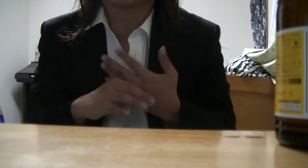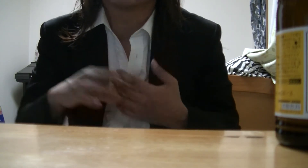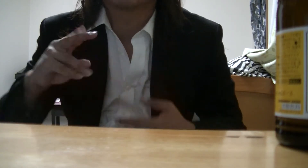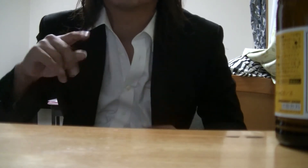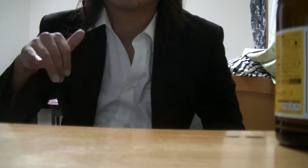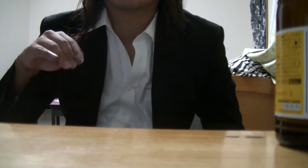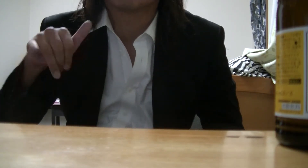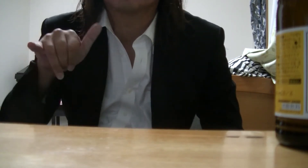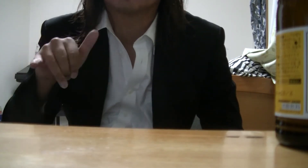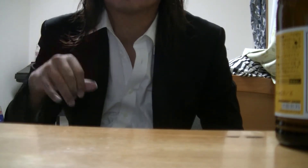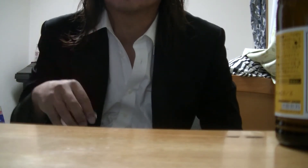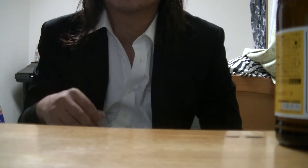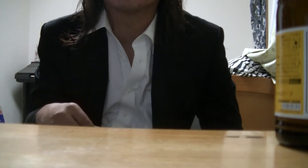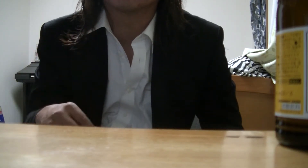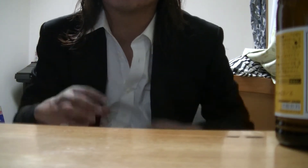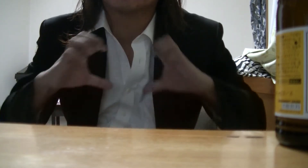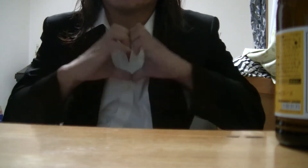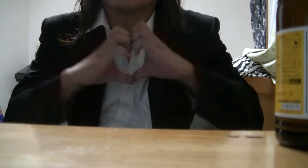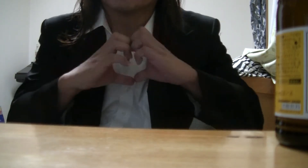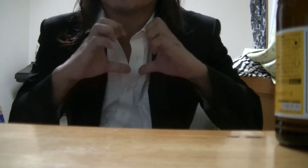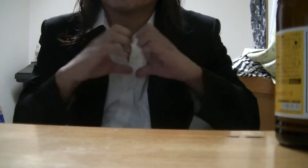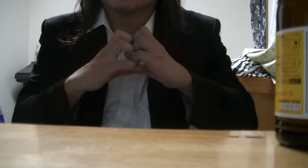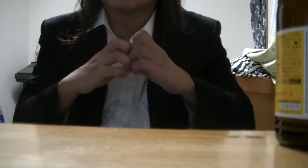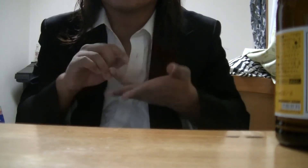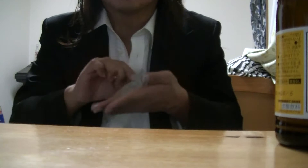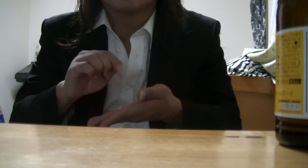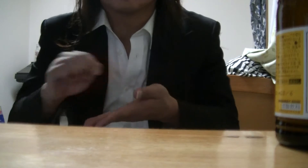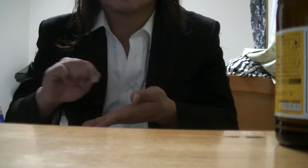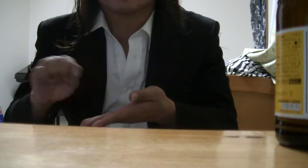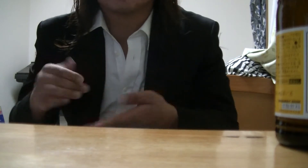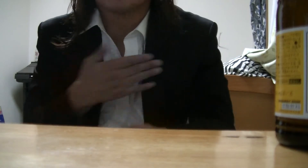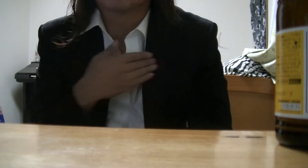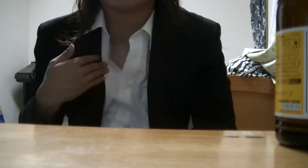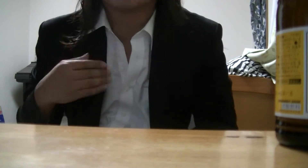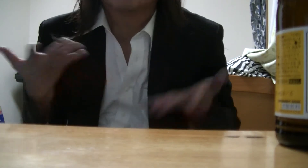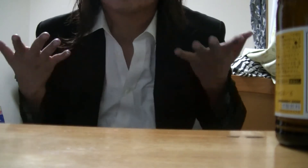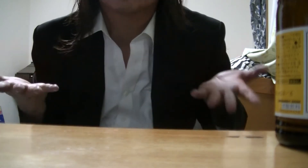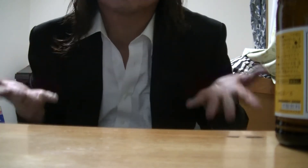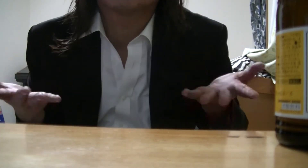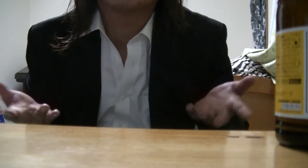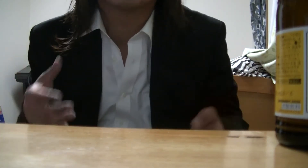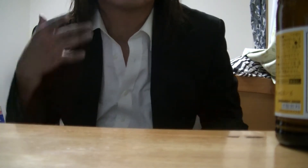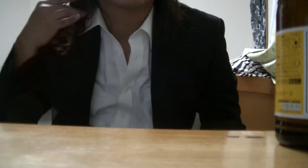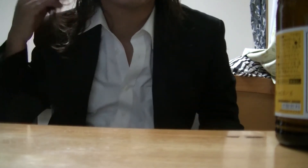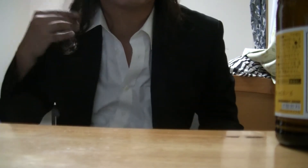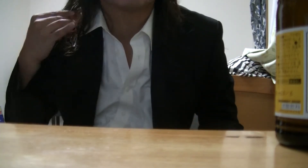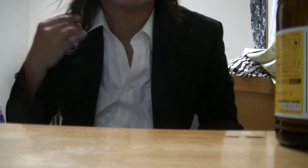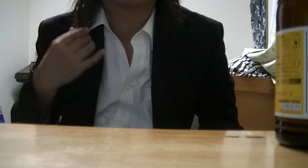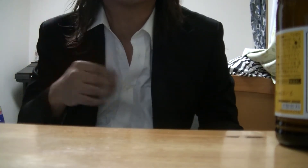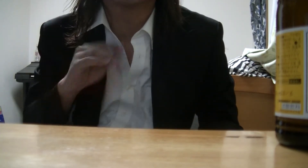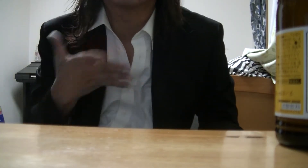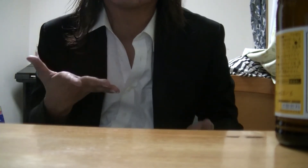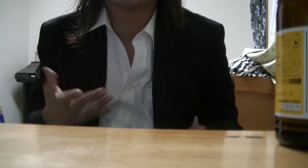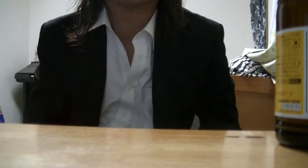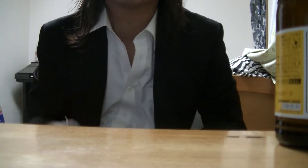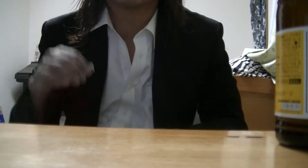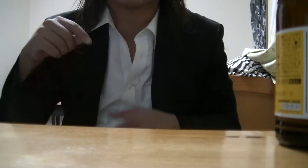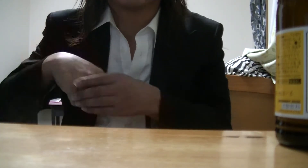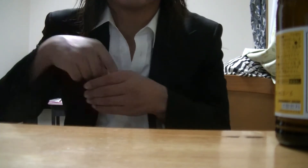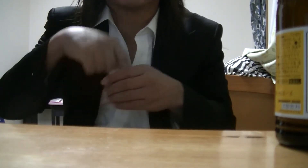が不倫ばっかりしてるという記事を書くと、あの金八先生が不倫みたいなことあってクリックが増えるんです。する